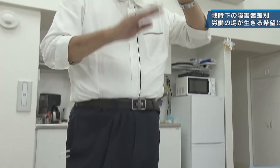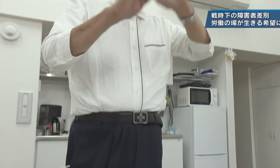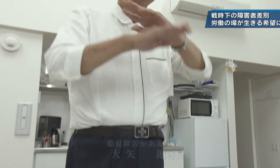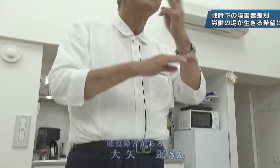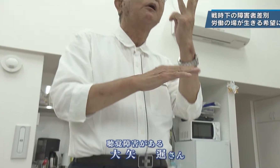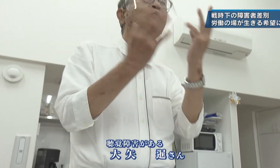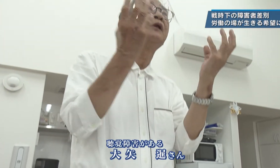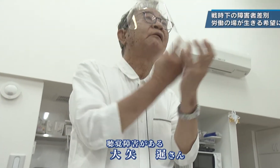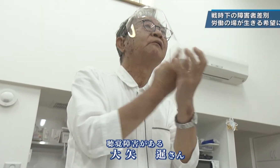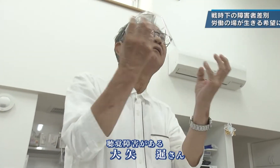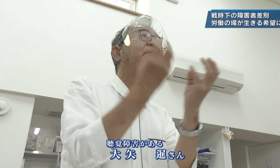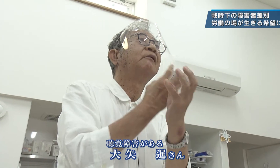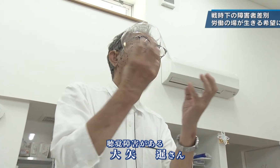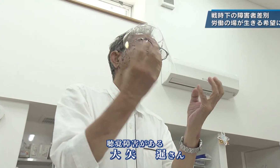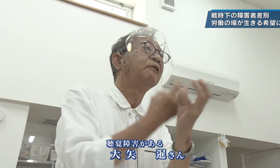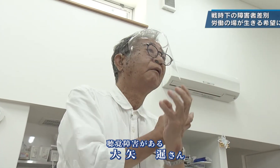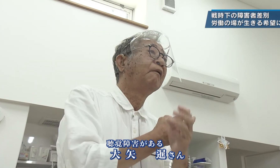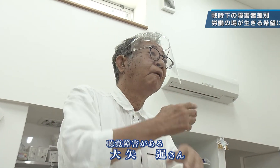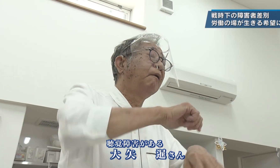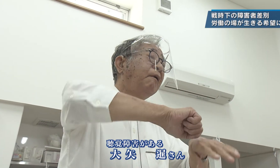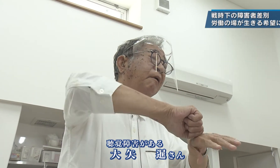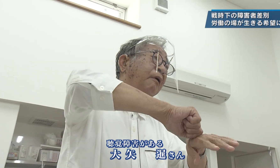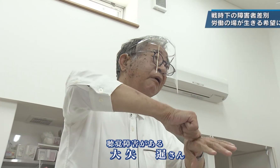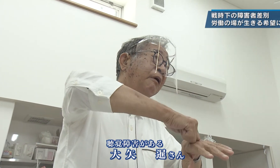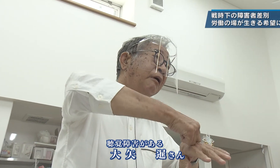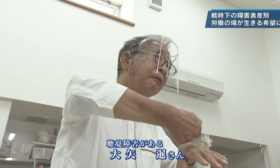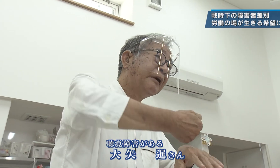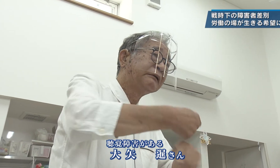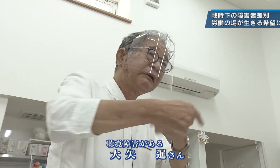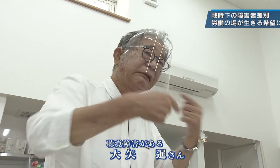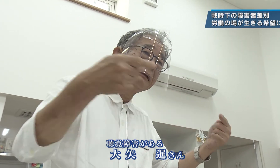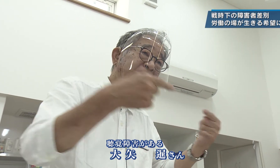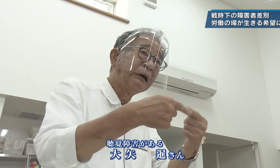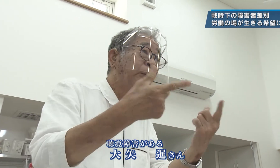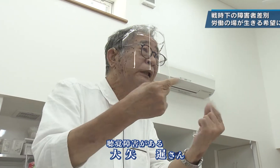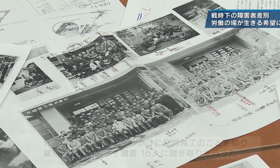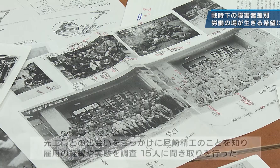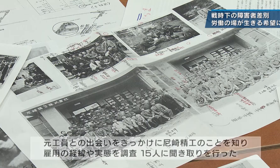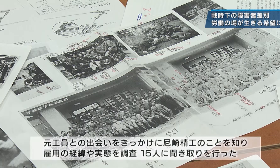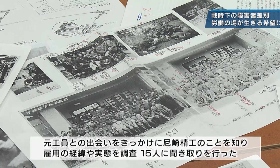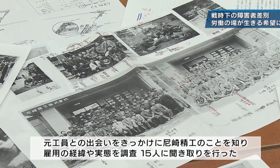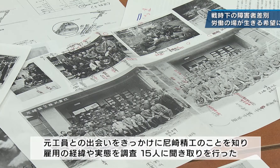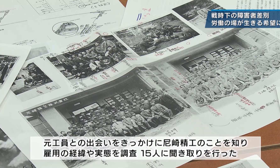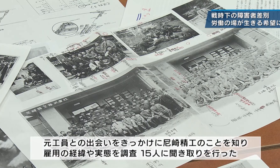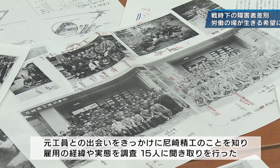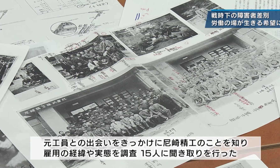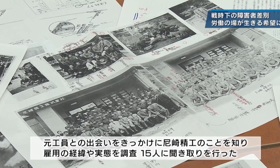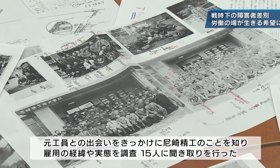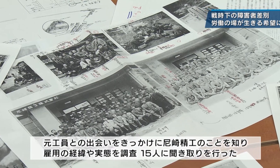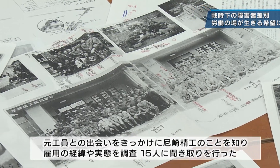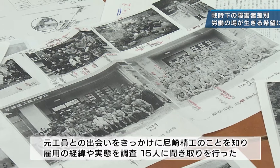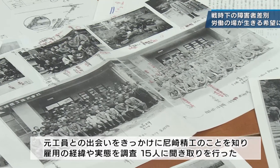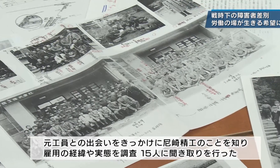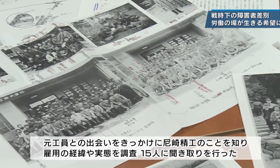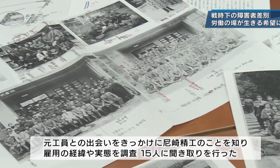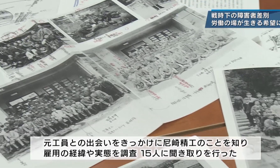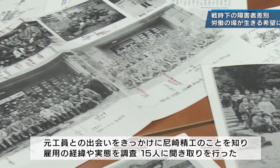自身も聴覚障害がある大矢晋さんは元行員との出会いをきっかけに尼崎